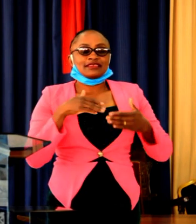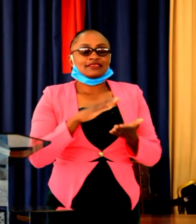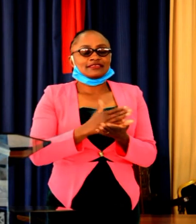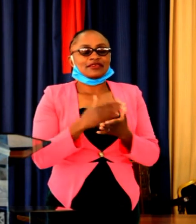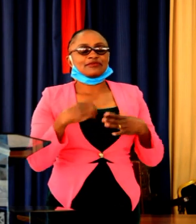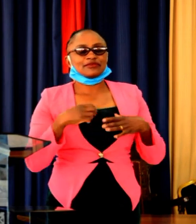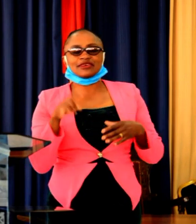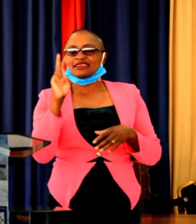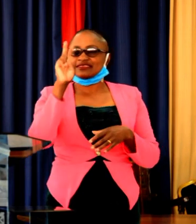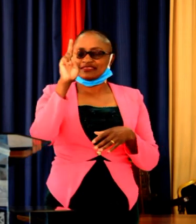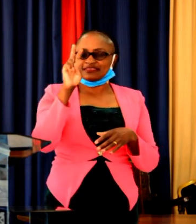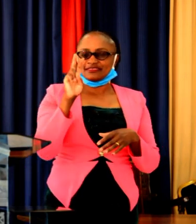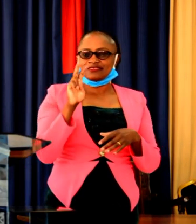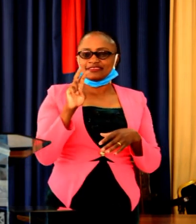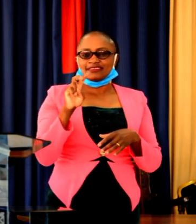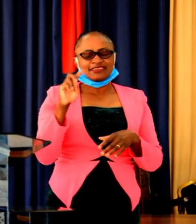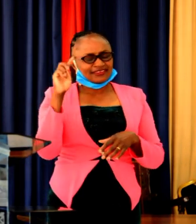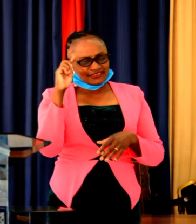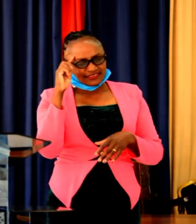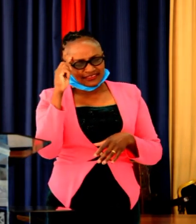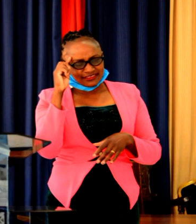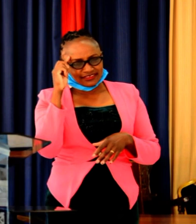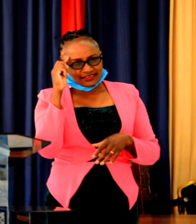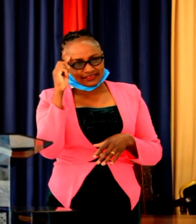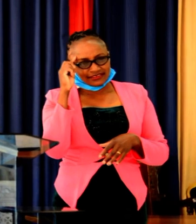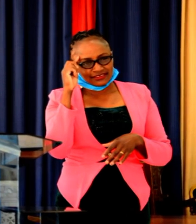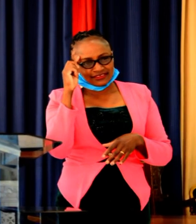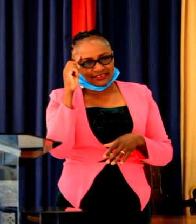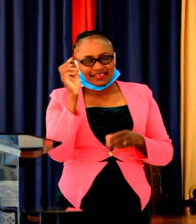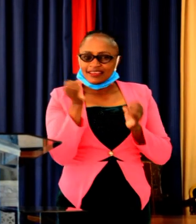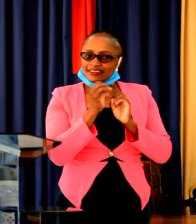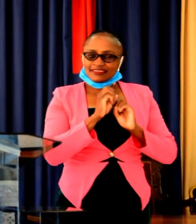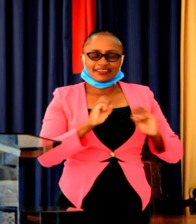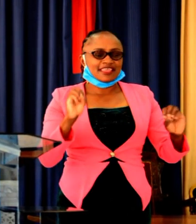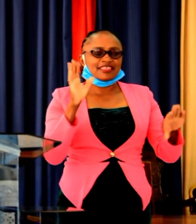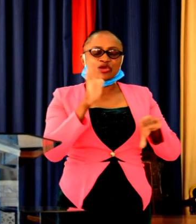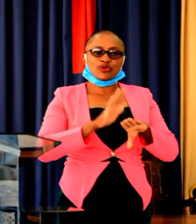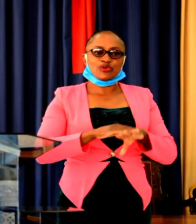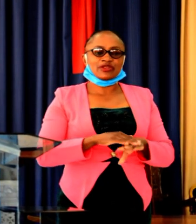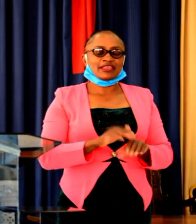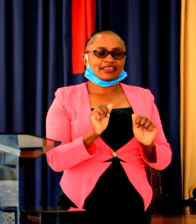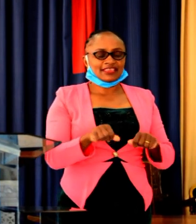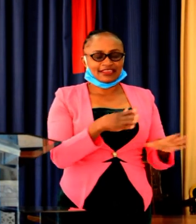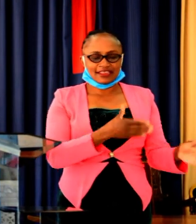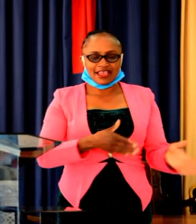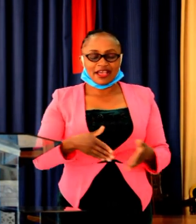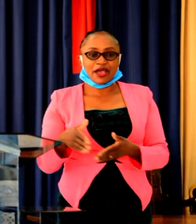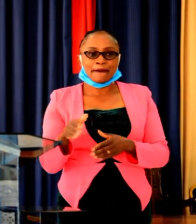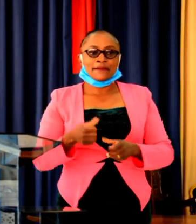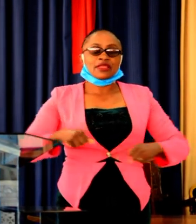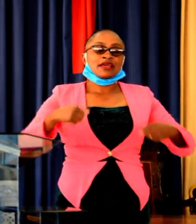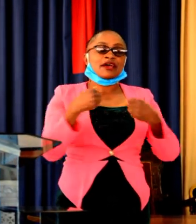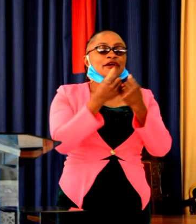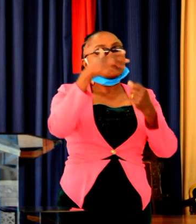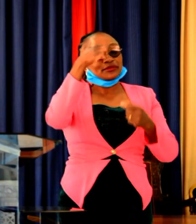wanaangalia na macho yao ya kimwili. Wanaona hakuna jambo ambalo labda lizuri linaweza kufanyika, kwa maana tumesukumwa sana